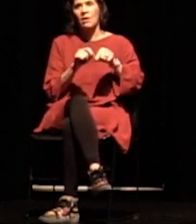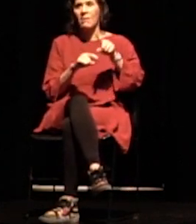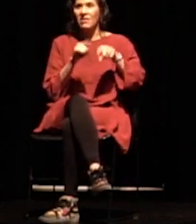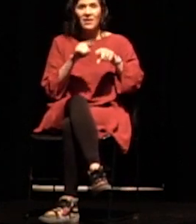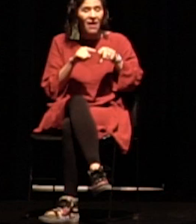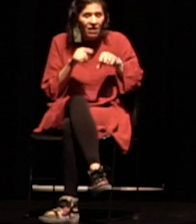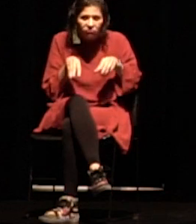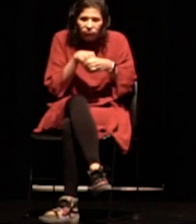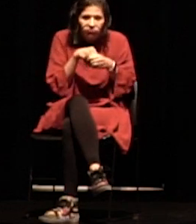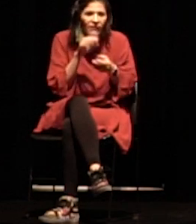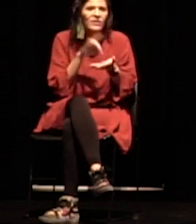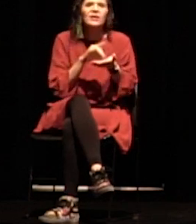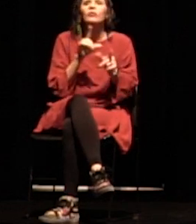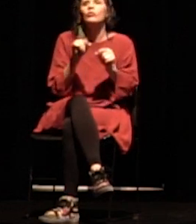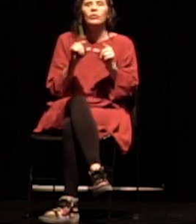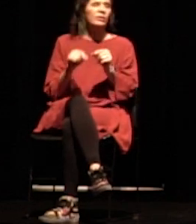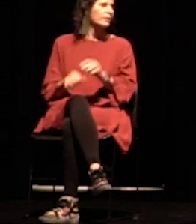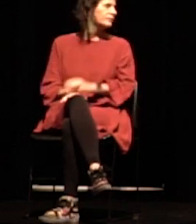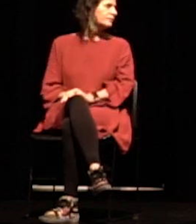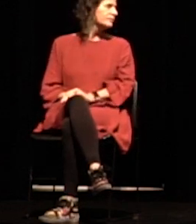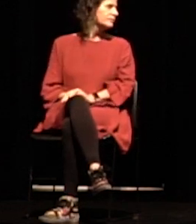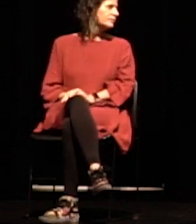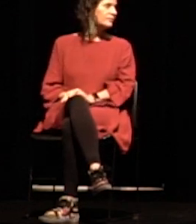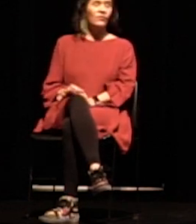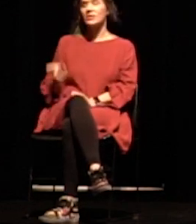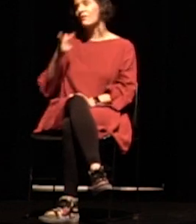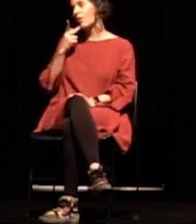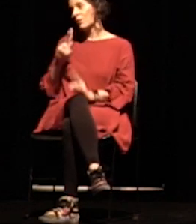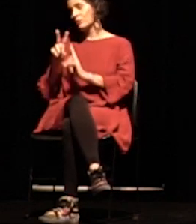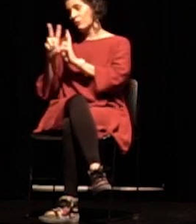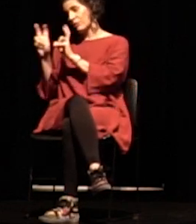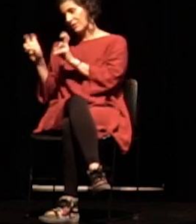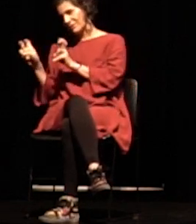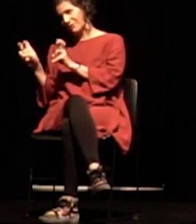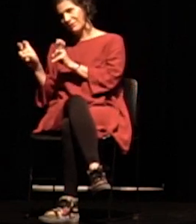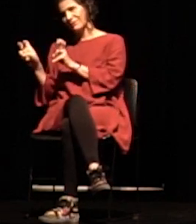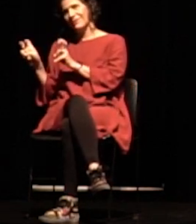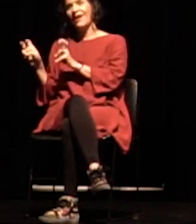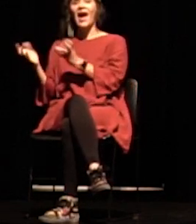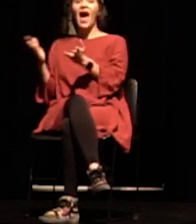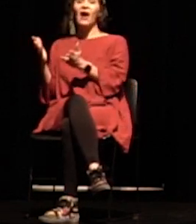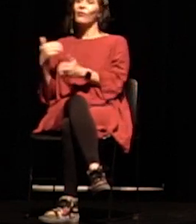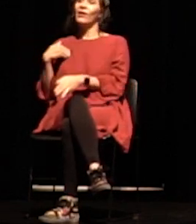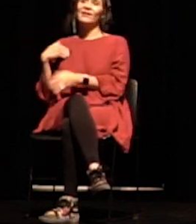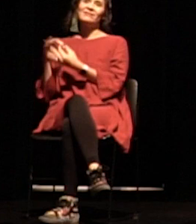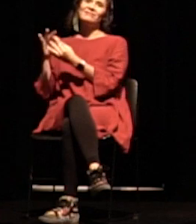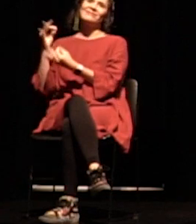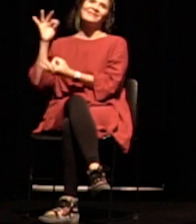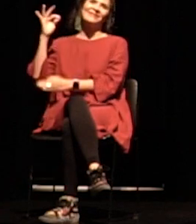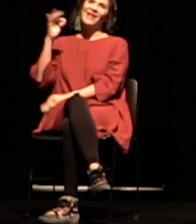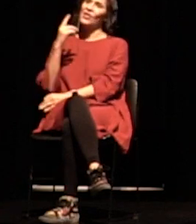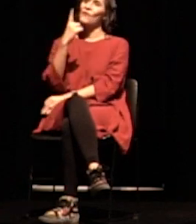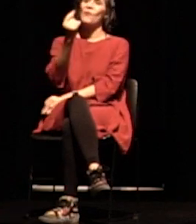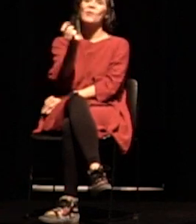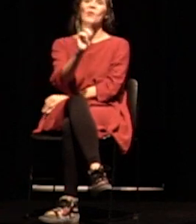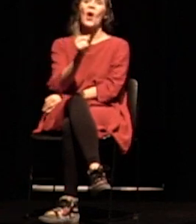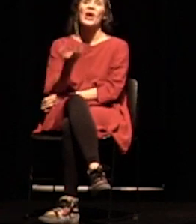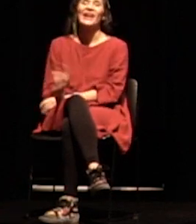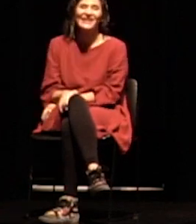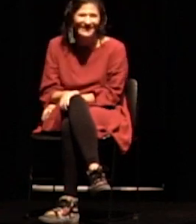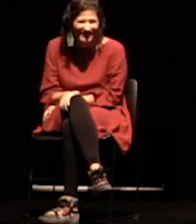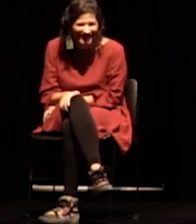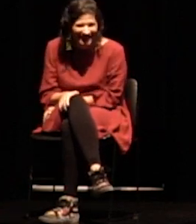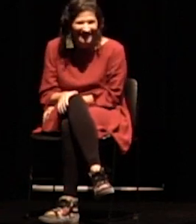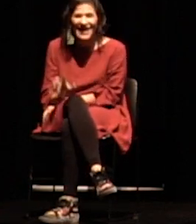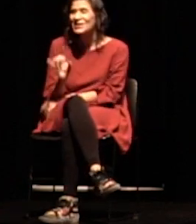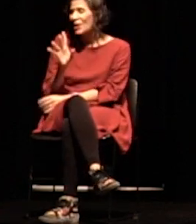isso. Então, só... Já que você entrou nesse assunto, não devia entrar, porque agora eu fico interminável, é bom a gente ir embora. Mas só para poder